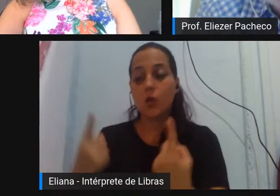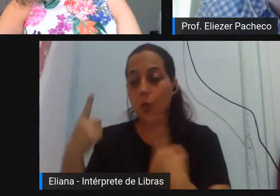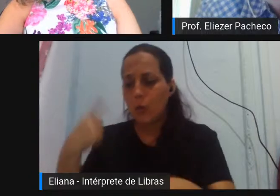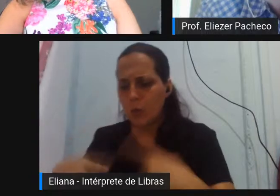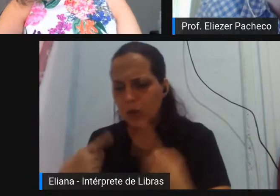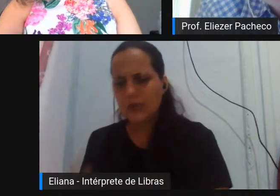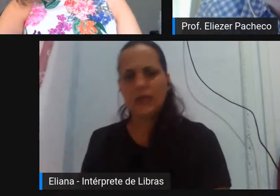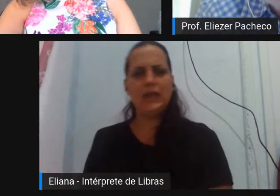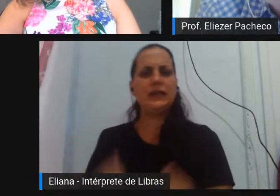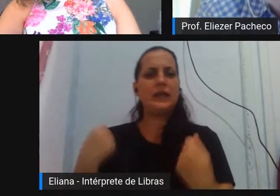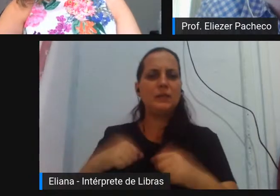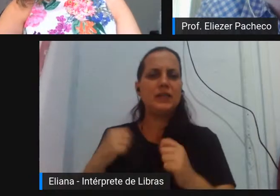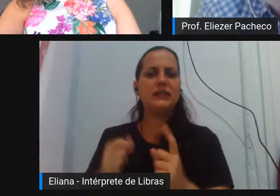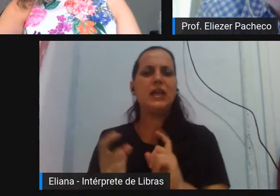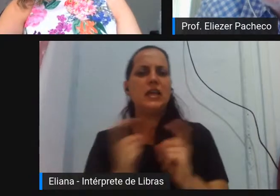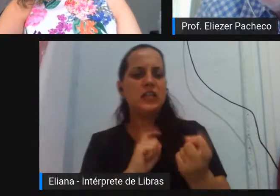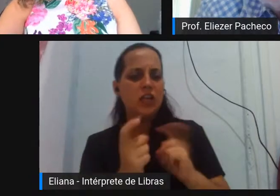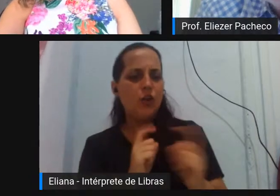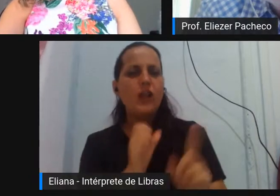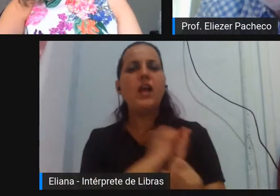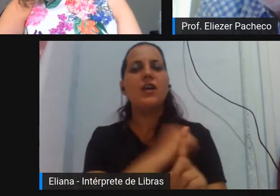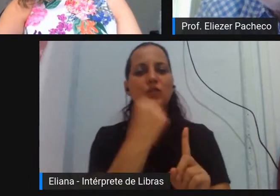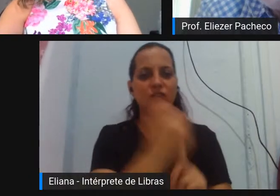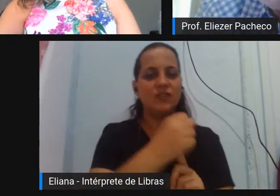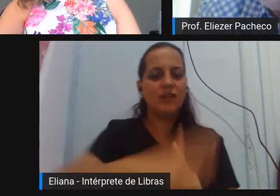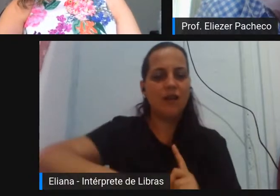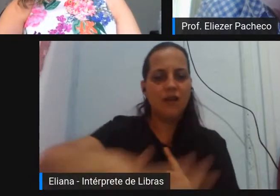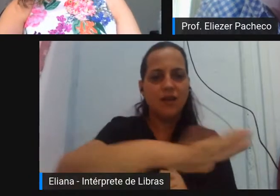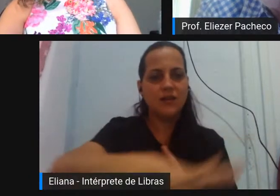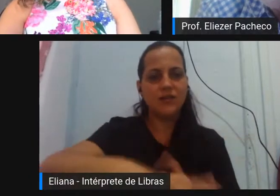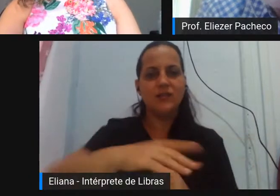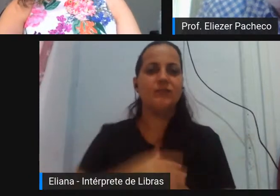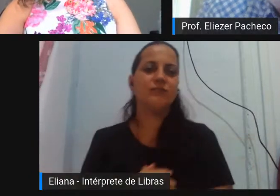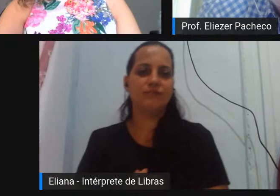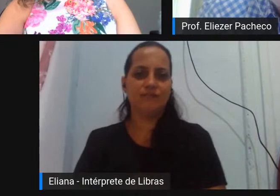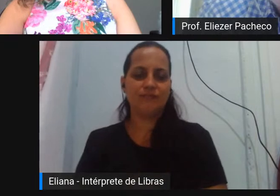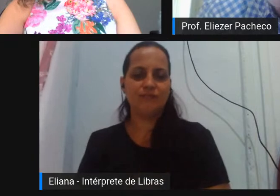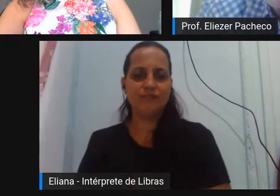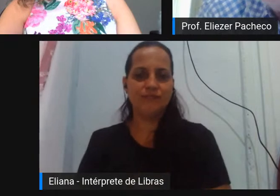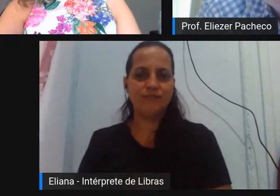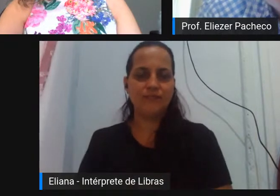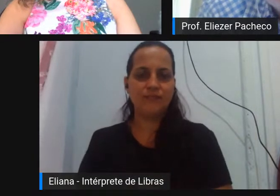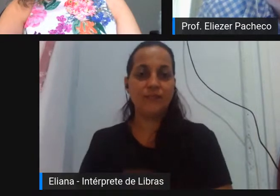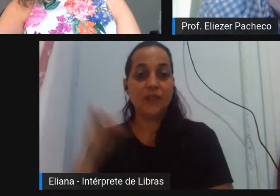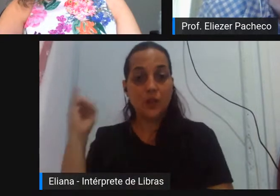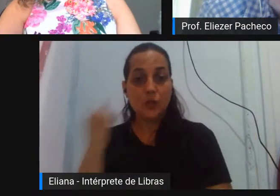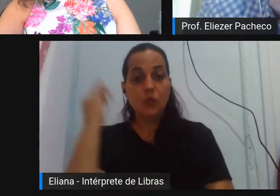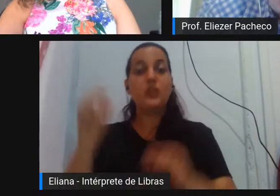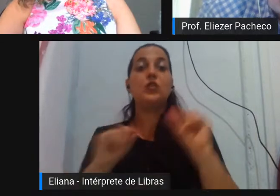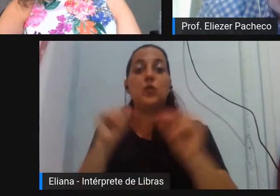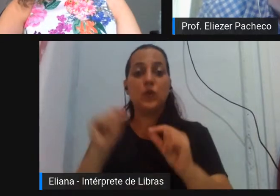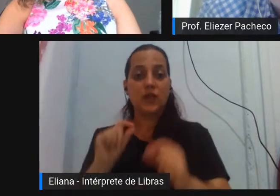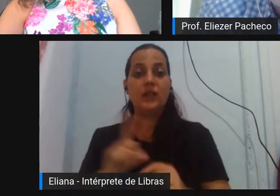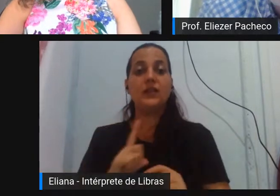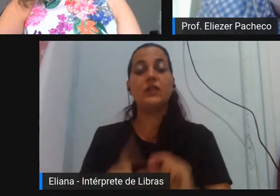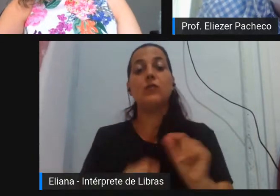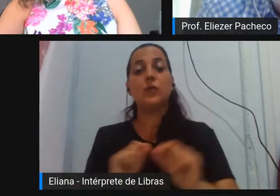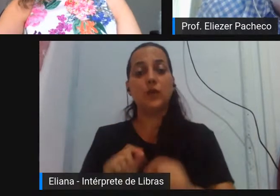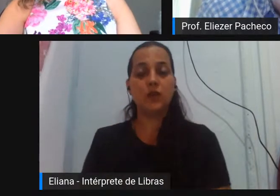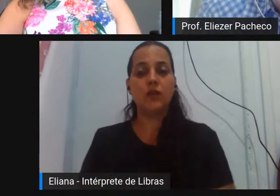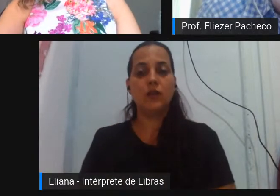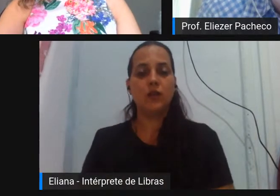que dialogue com essas populações. Uma das mais bem-sucedidas que nós tivemos, eu não sei em que situação está